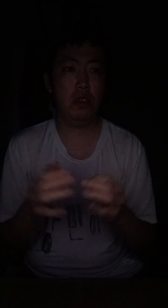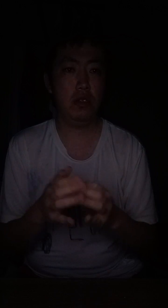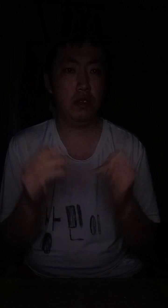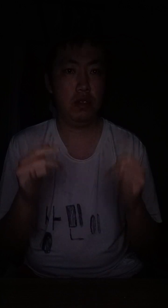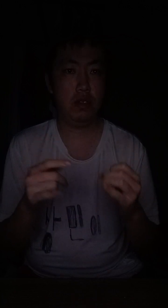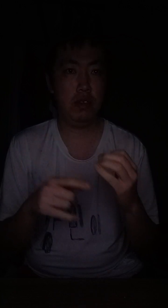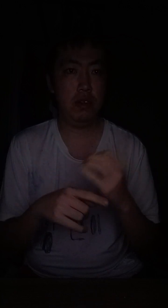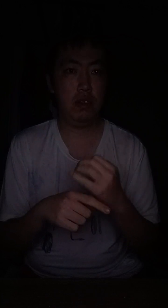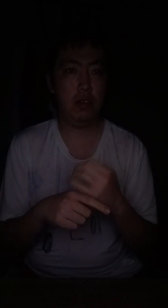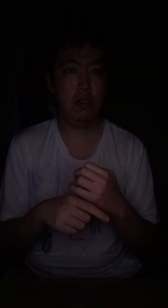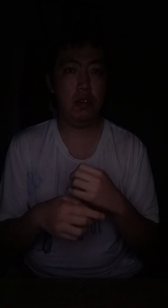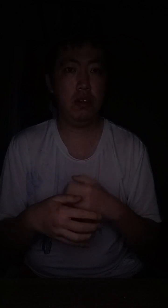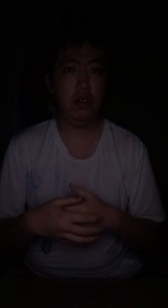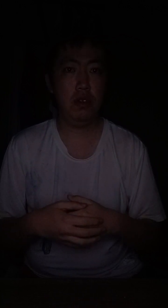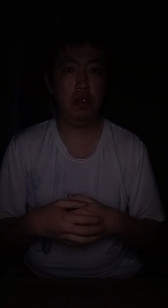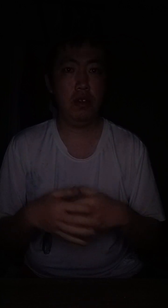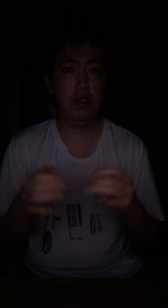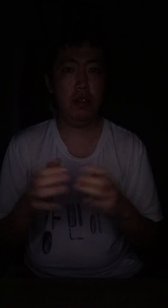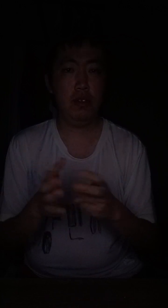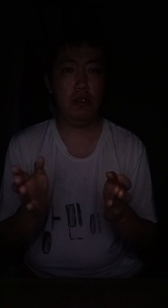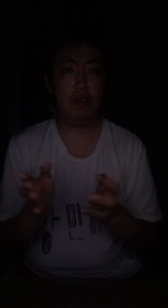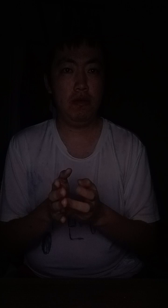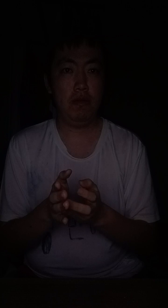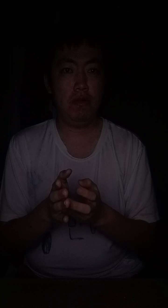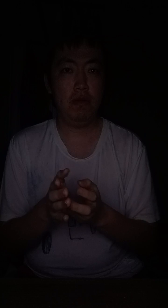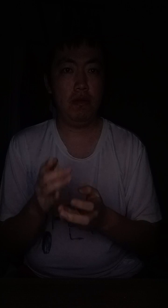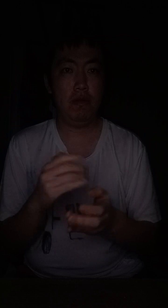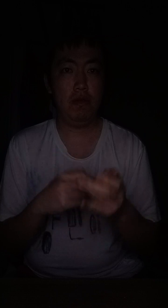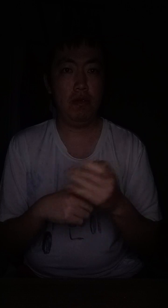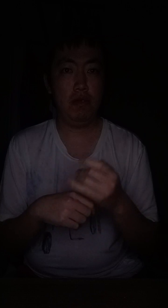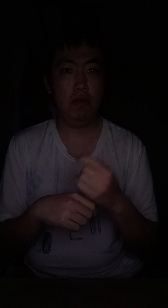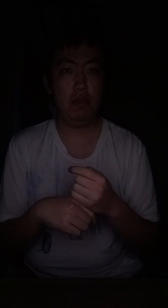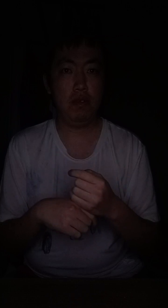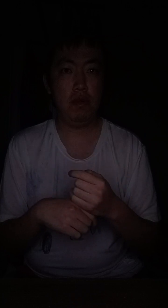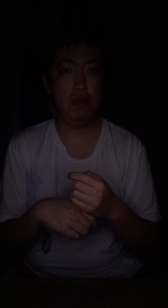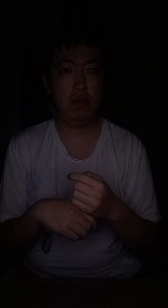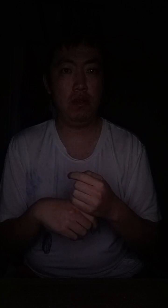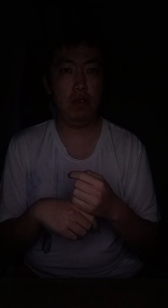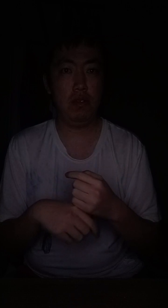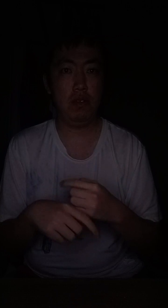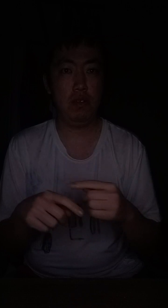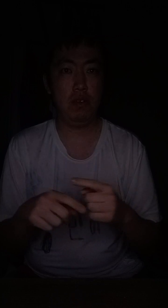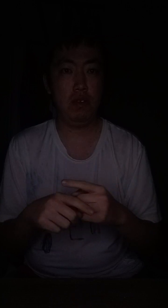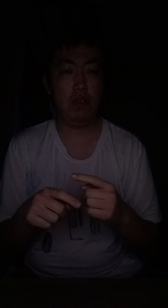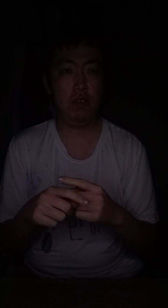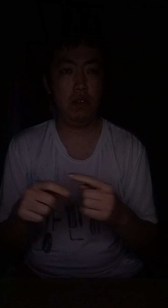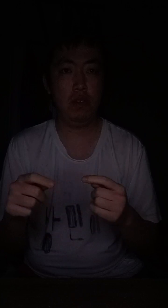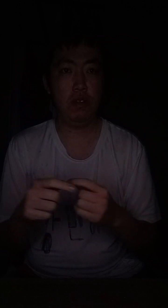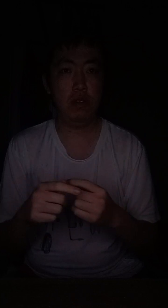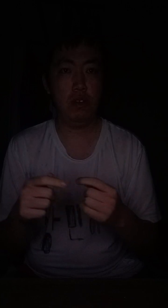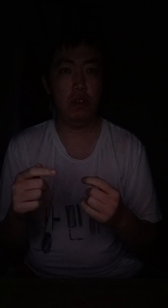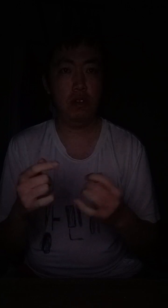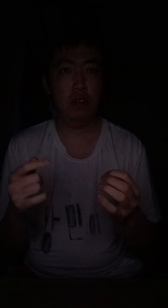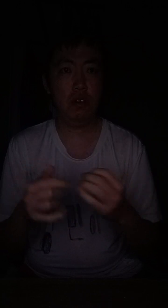있었다고 가정을 할 때 일단은 접근에 어려움이 생기고 남들의 눈에 띄기 때문에